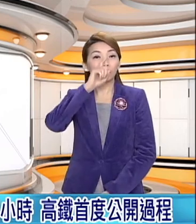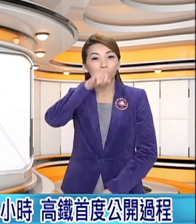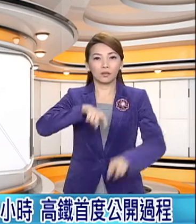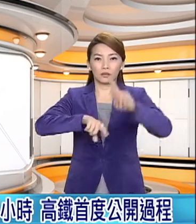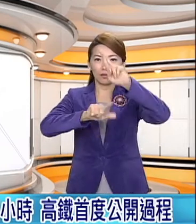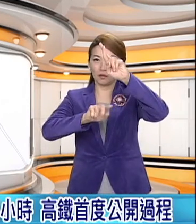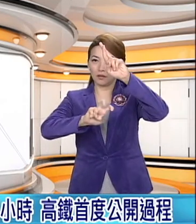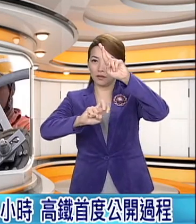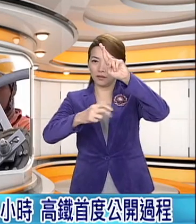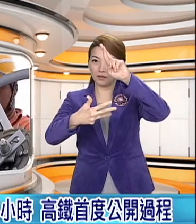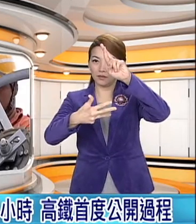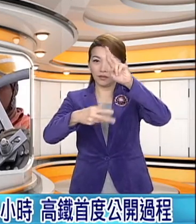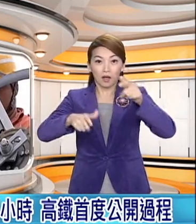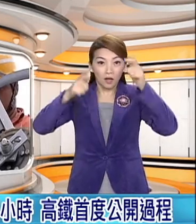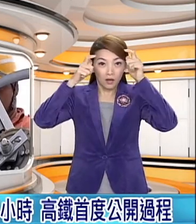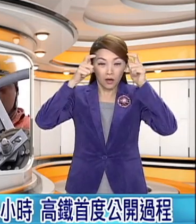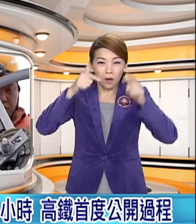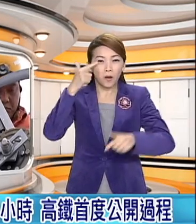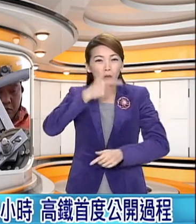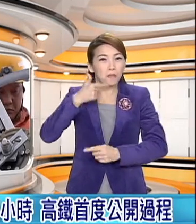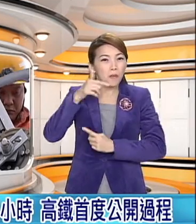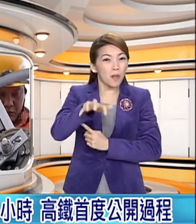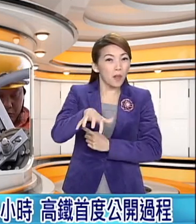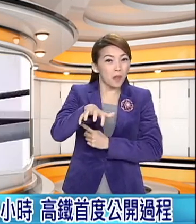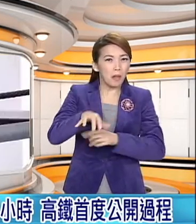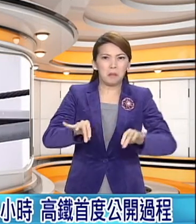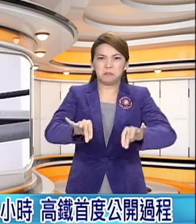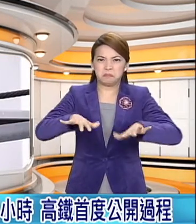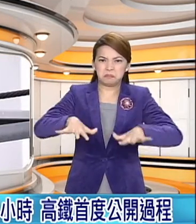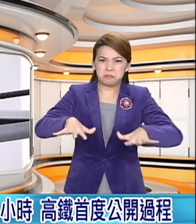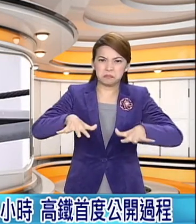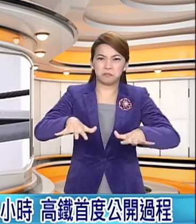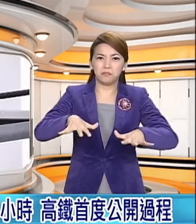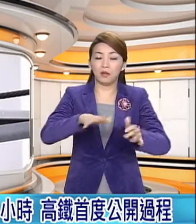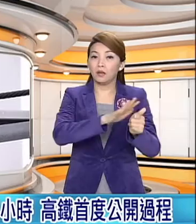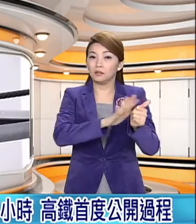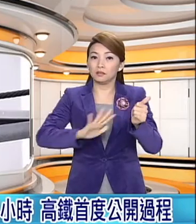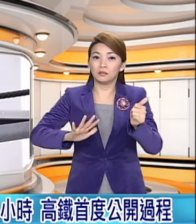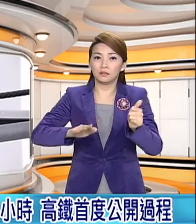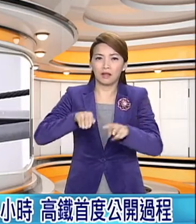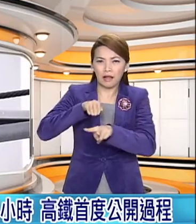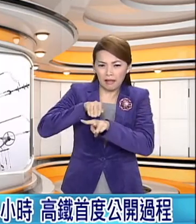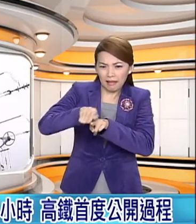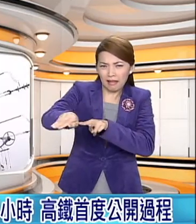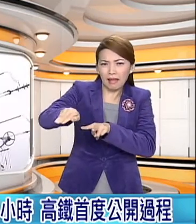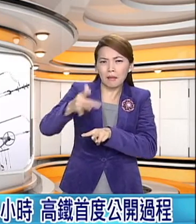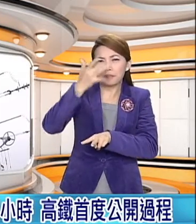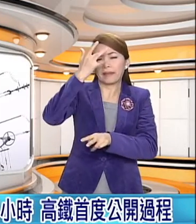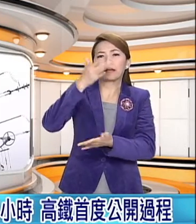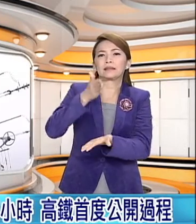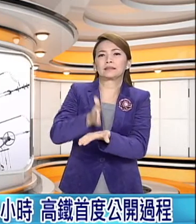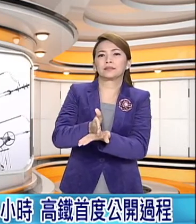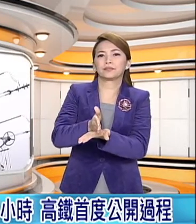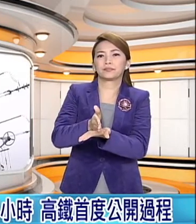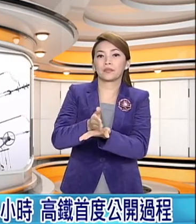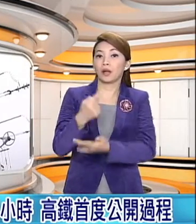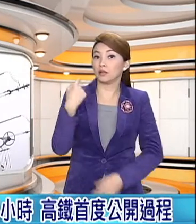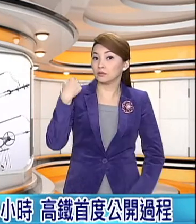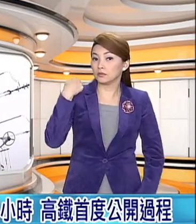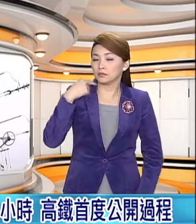小年夜美浓地震造成了高铁大停摆。高铁昨天首度公开了当